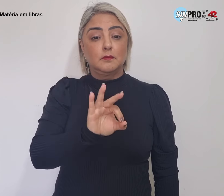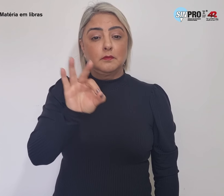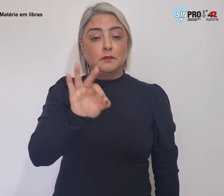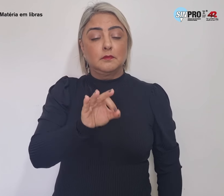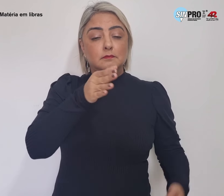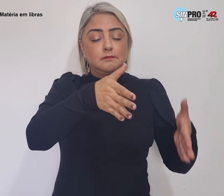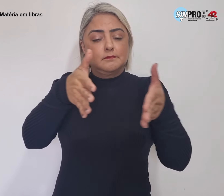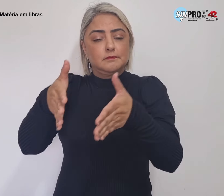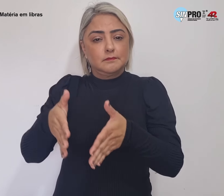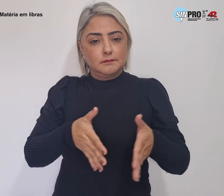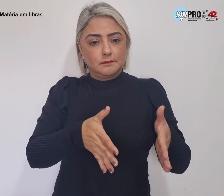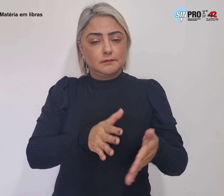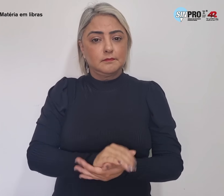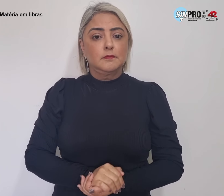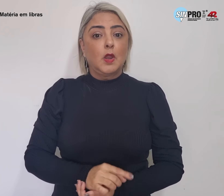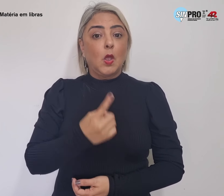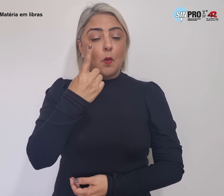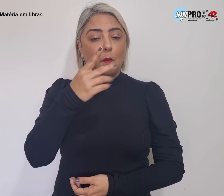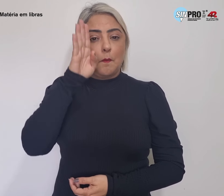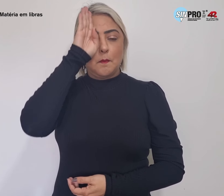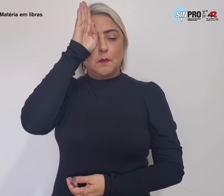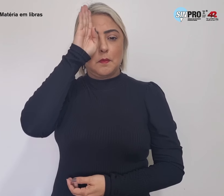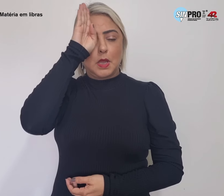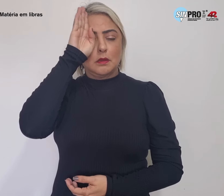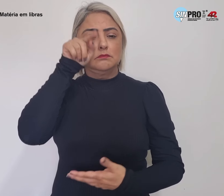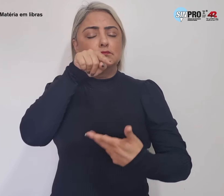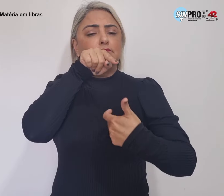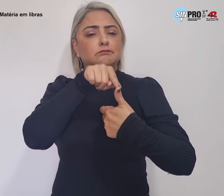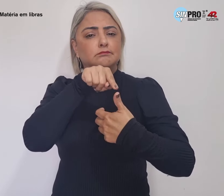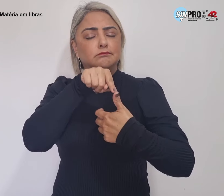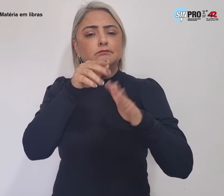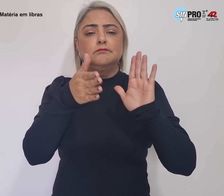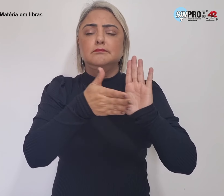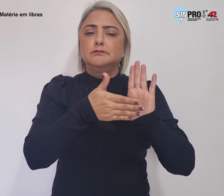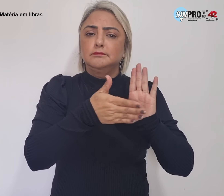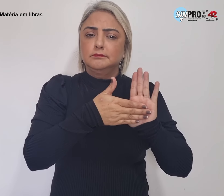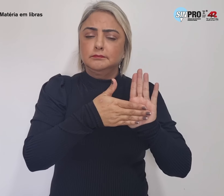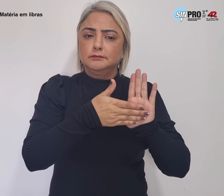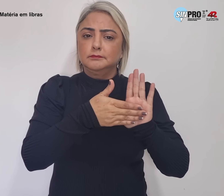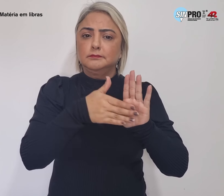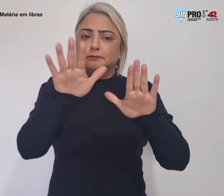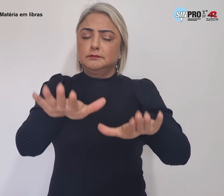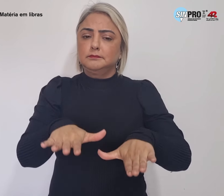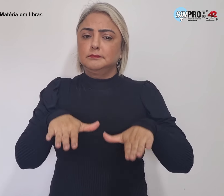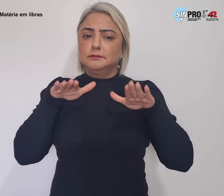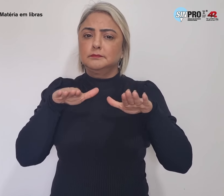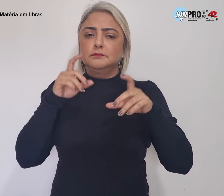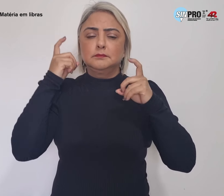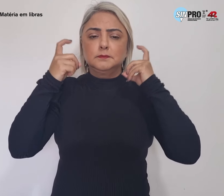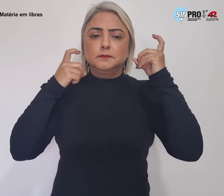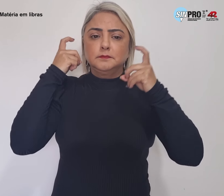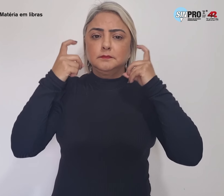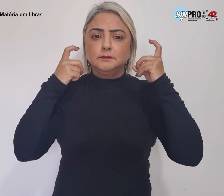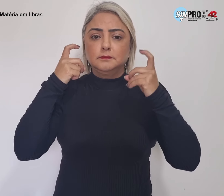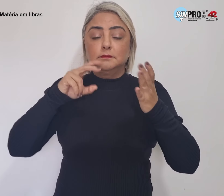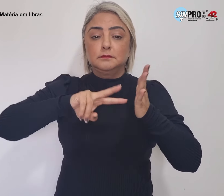principais pontos tratados na Assembleia foi a preocupação do SimproDF com a manutenção